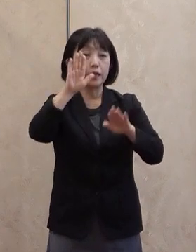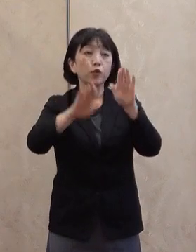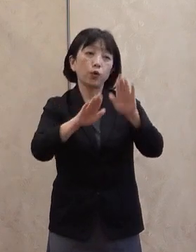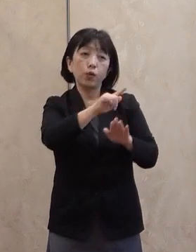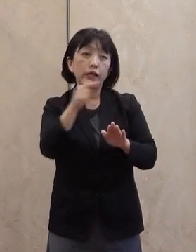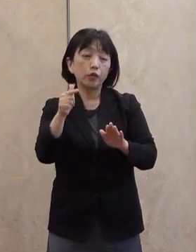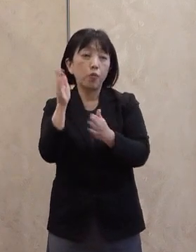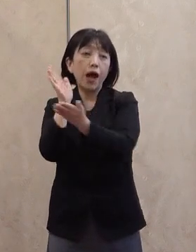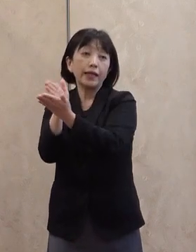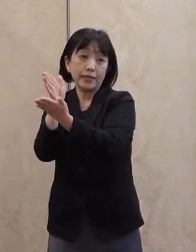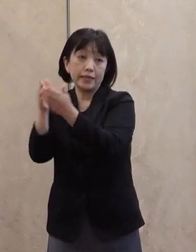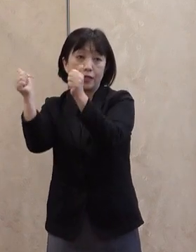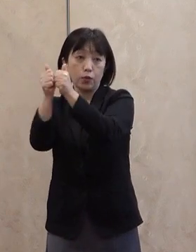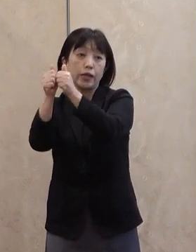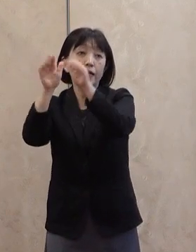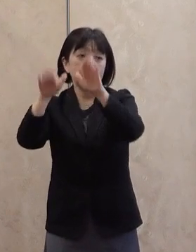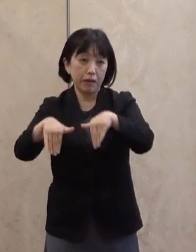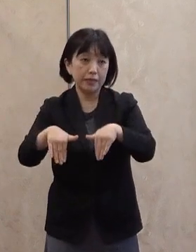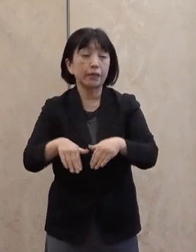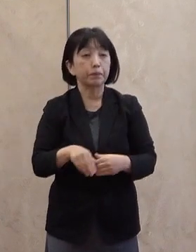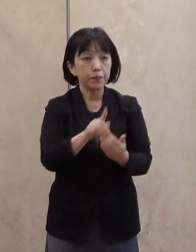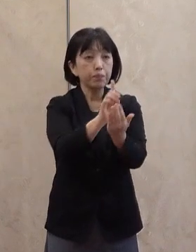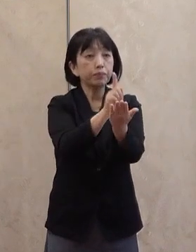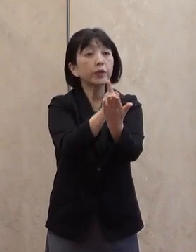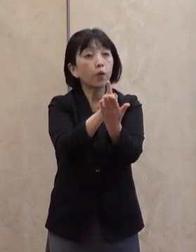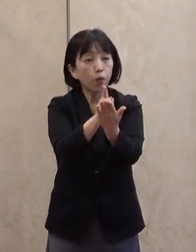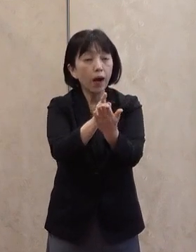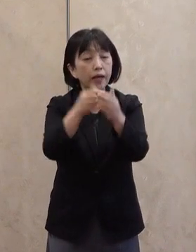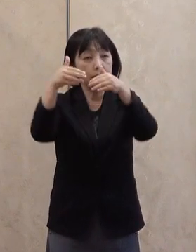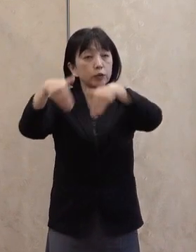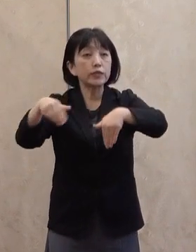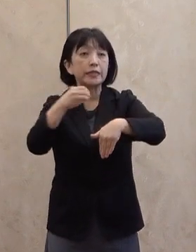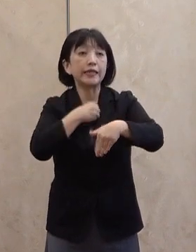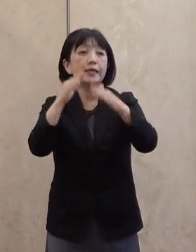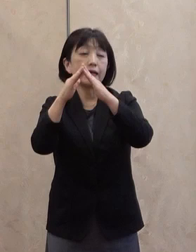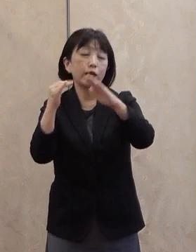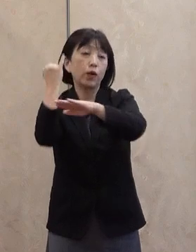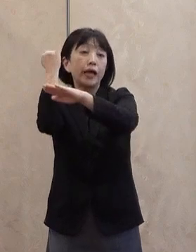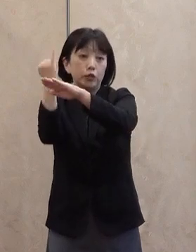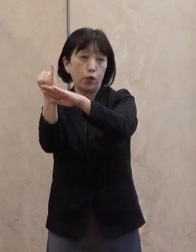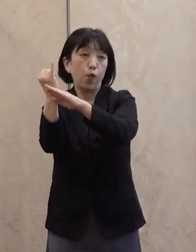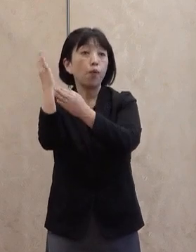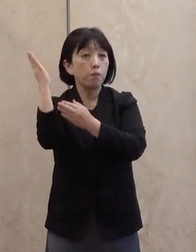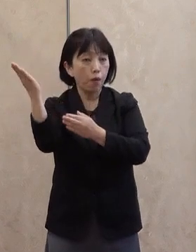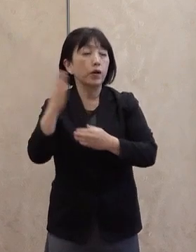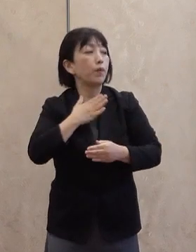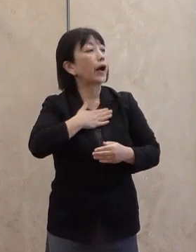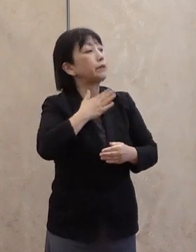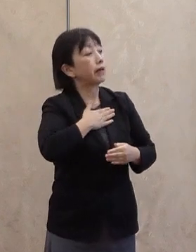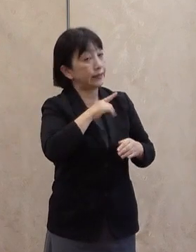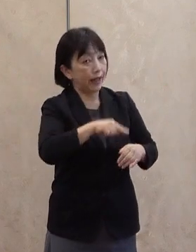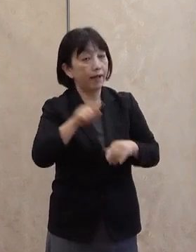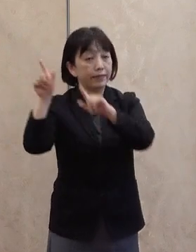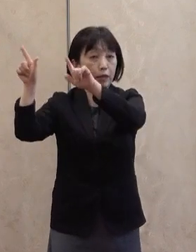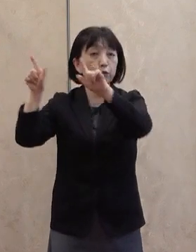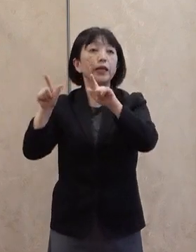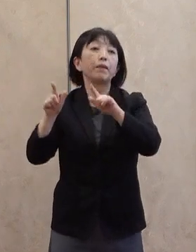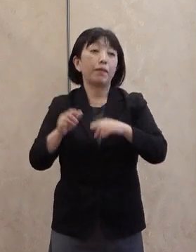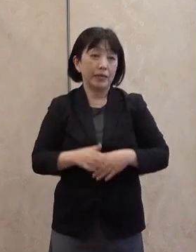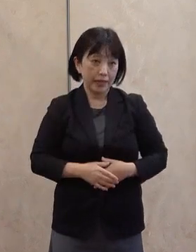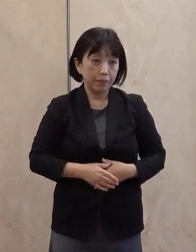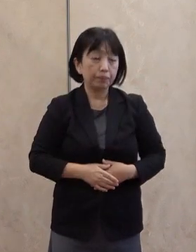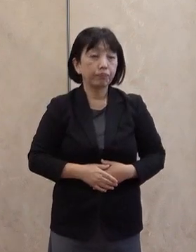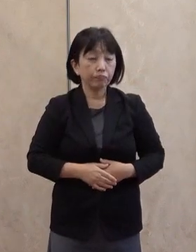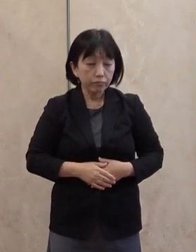てやりましたので、方向性としては組織委員会の会長、橋本会長も分かりましたというふうに言っていただけましたから